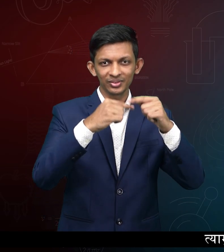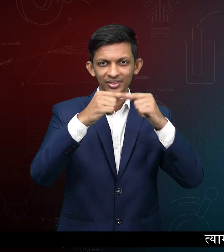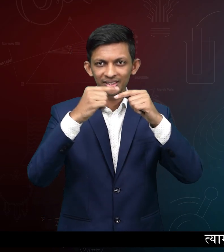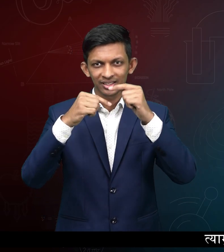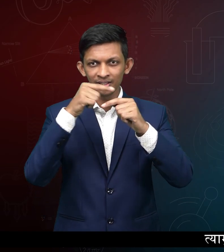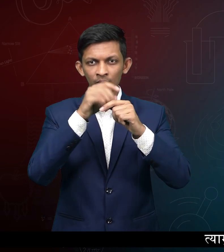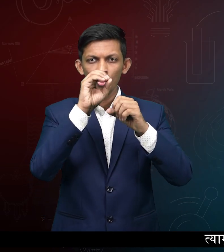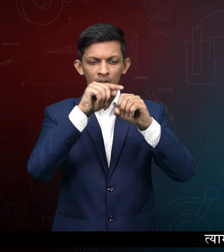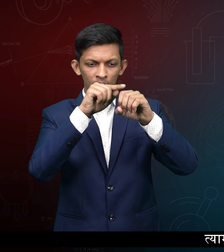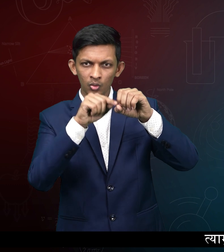त्यामुळे कुंडली आणि अक्ष O